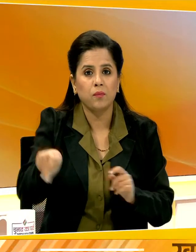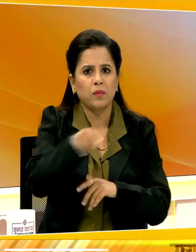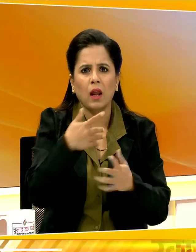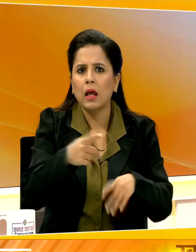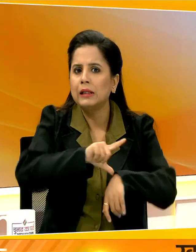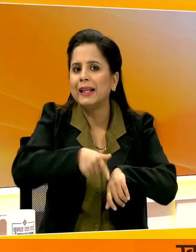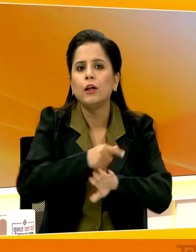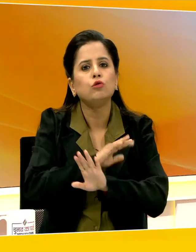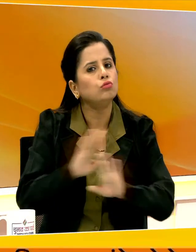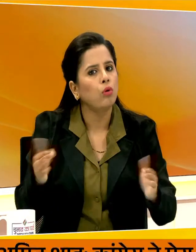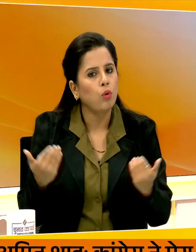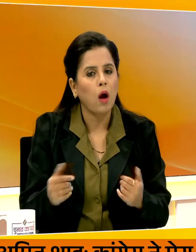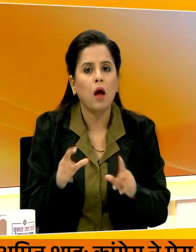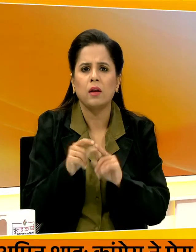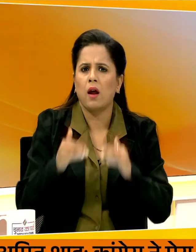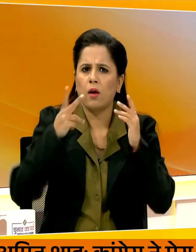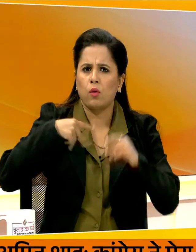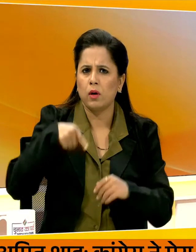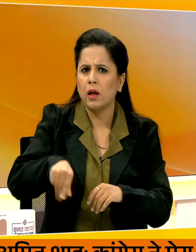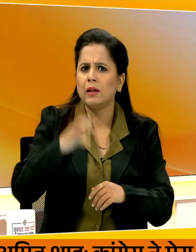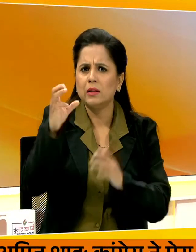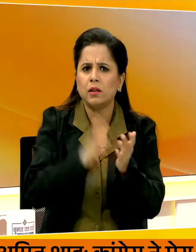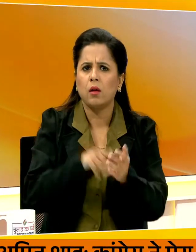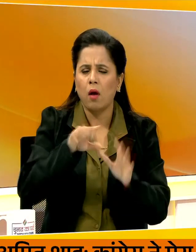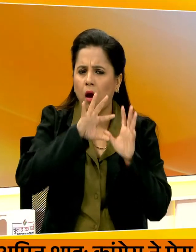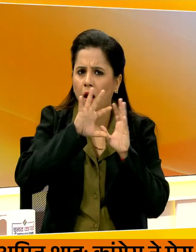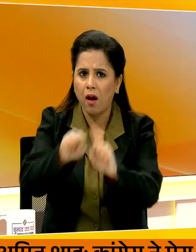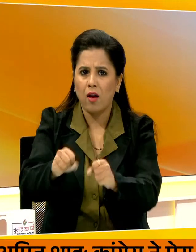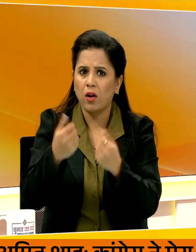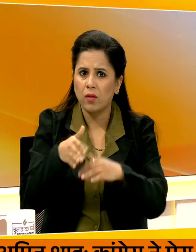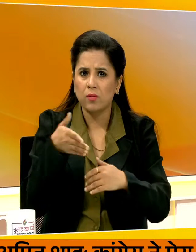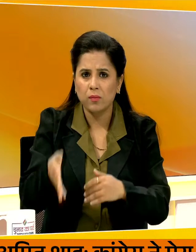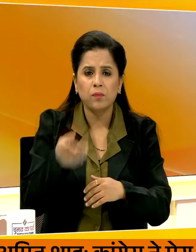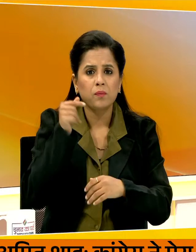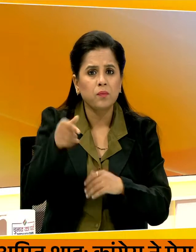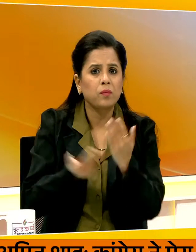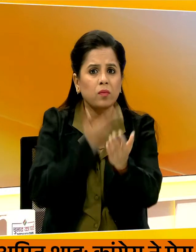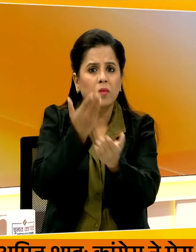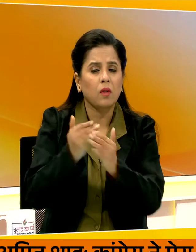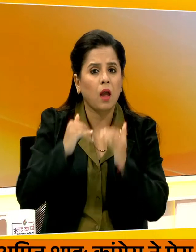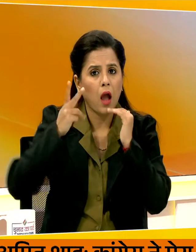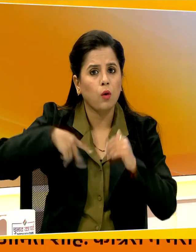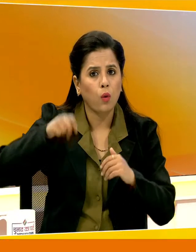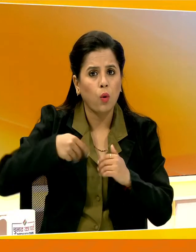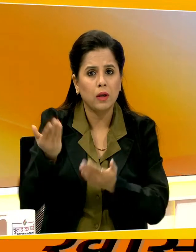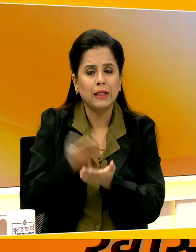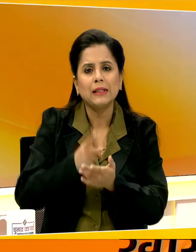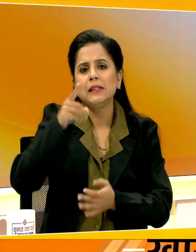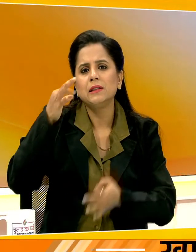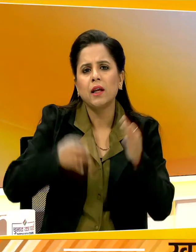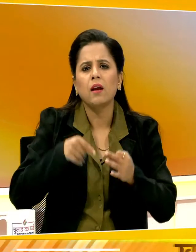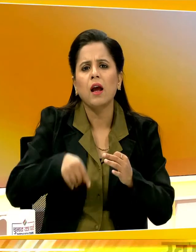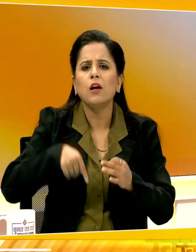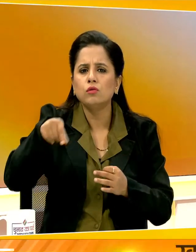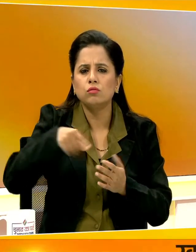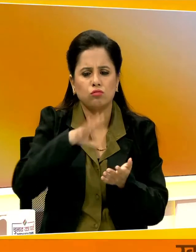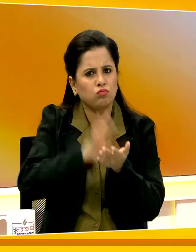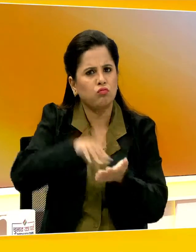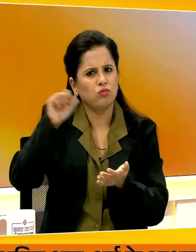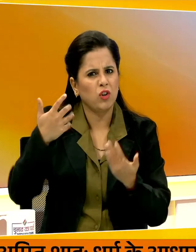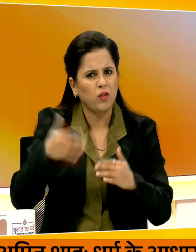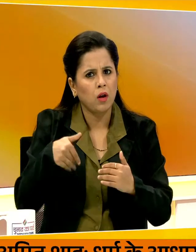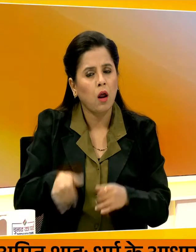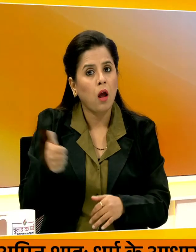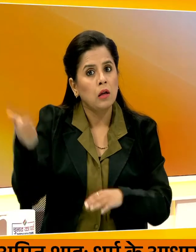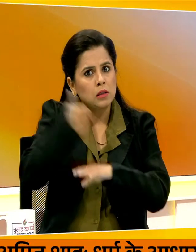नहीं होनी चाहिए। हाईकोर्ट ने कहा कि मुख्यमंत्री को गिरफ्तार किए जाने और उनकी याचिका को हाईकोर्ट के सिंगल जज द्वारा खारिज किए जाने के बावजूद पद पर